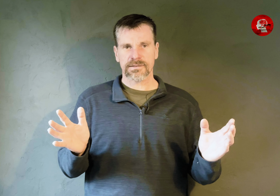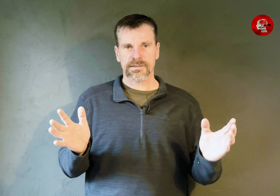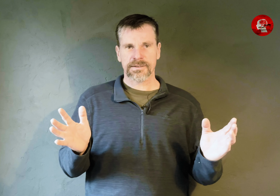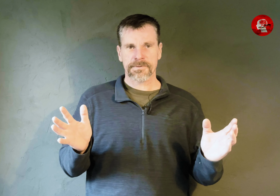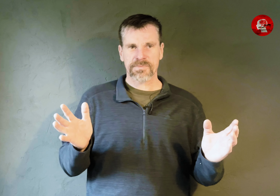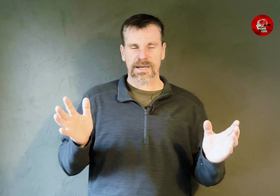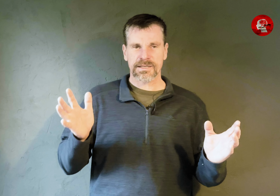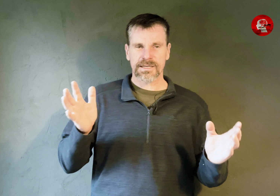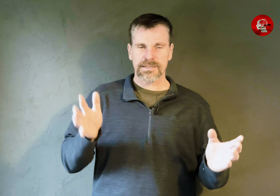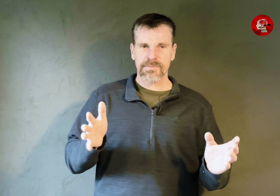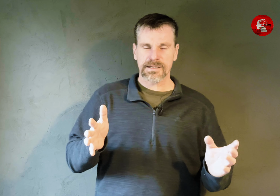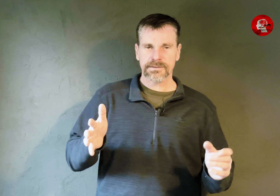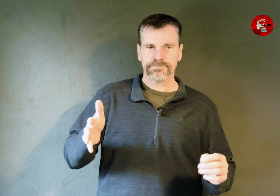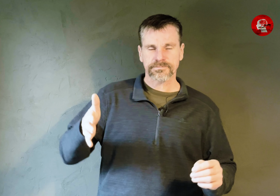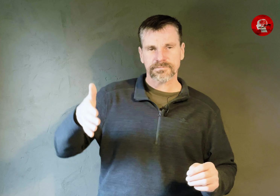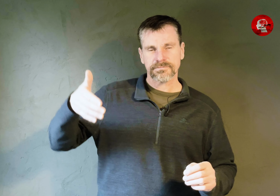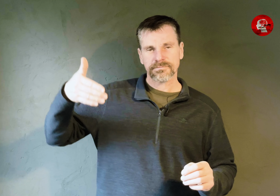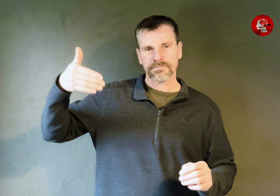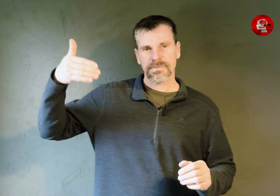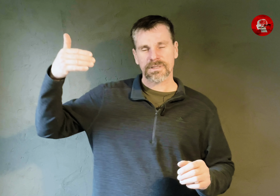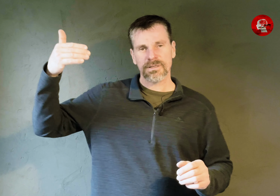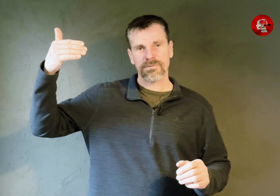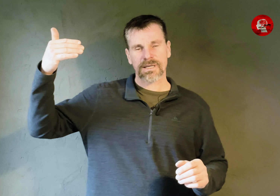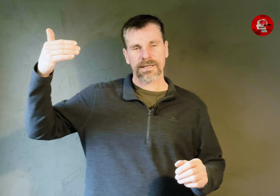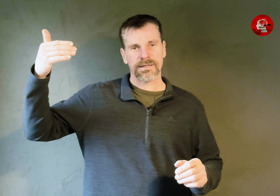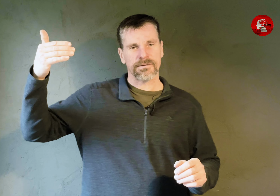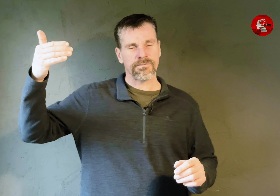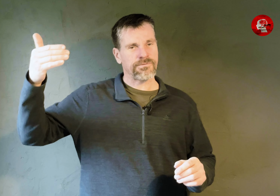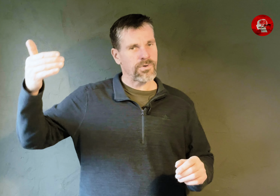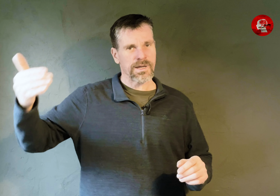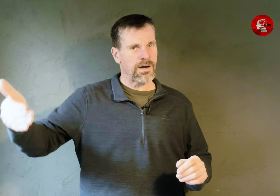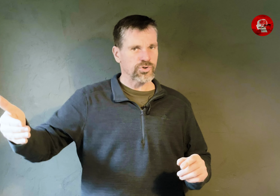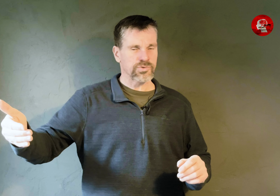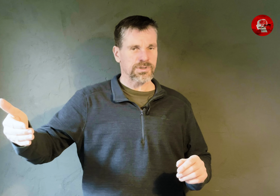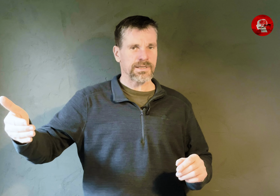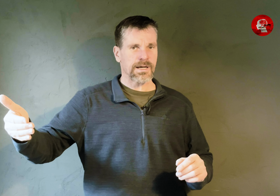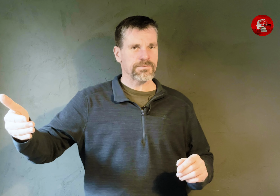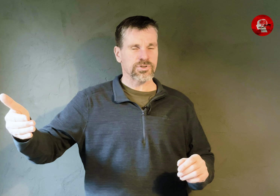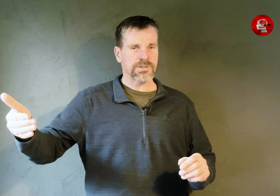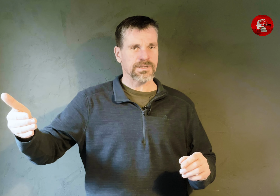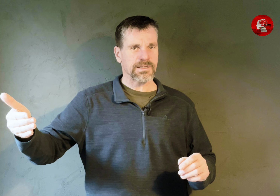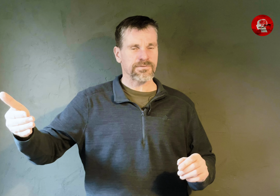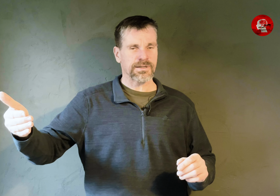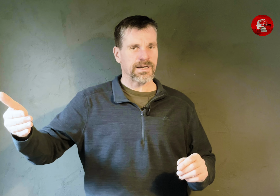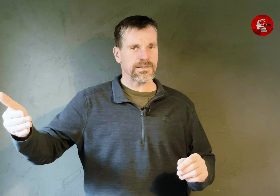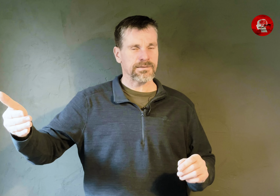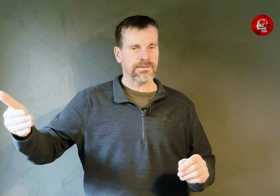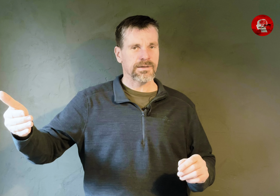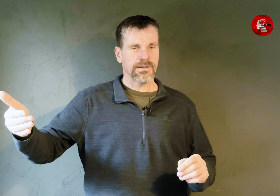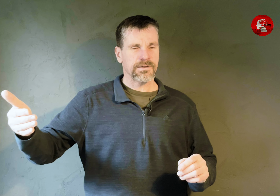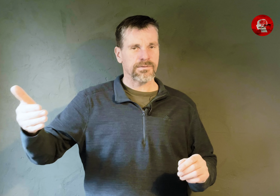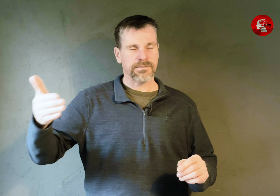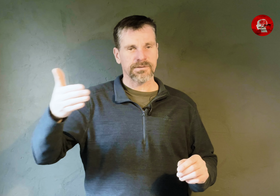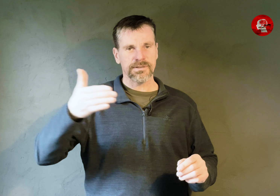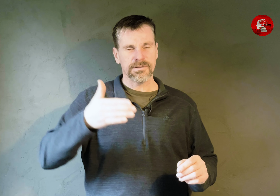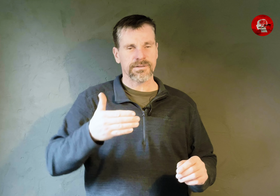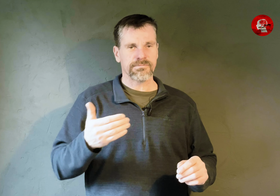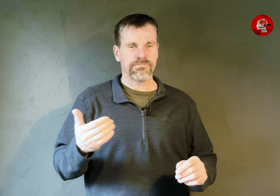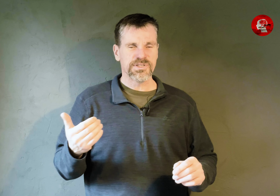eine kette mache die mit einer vorher auch schon schlechter abgeschnittene kette vergleiche und die ein bisschen